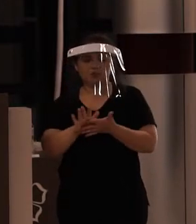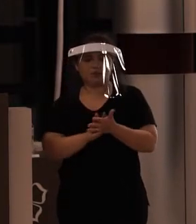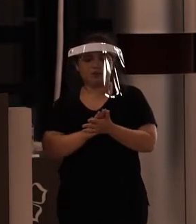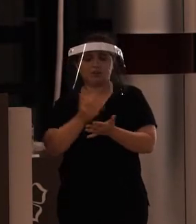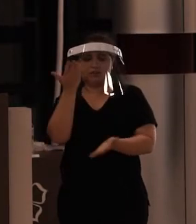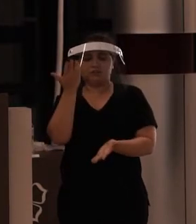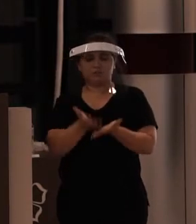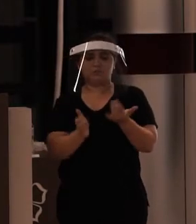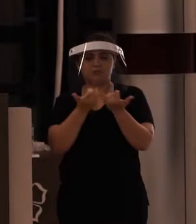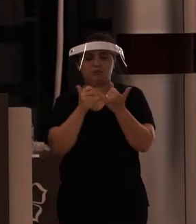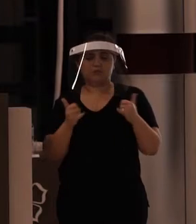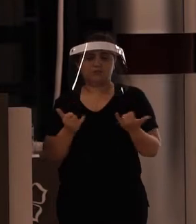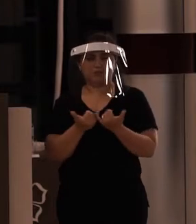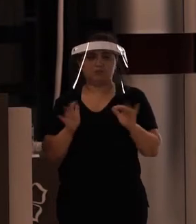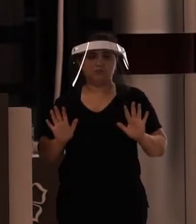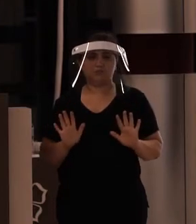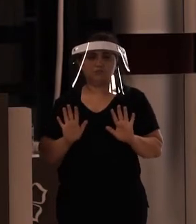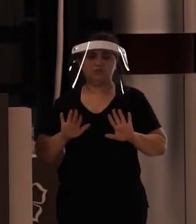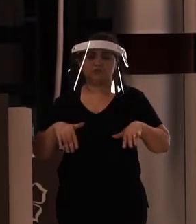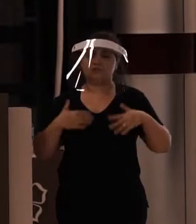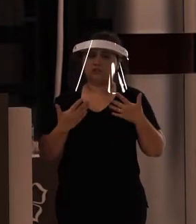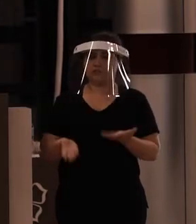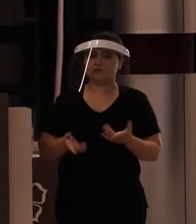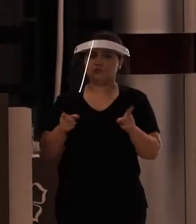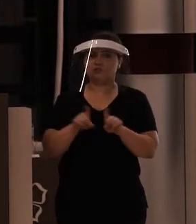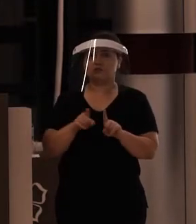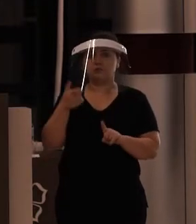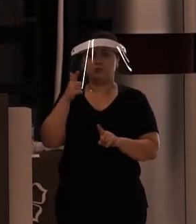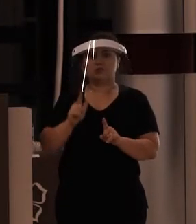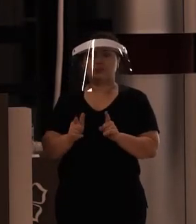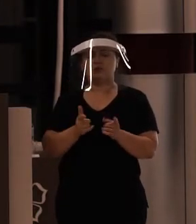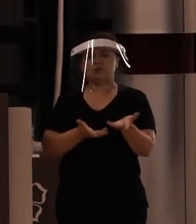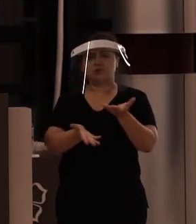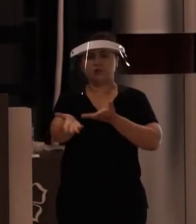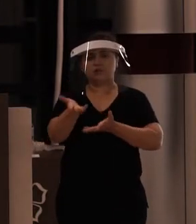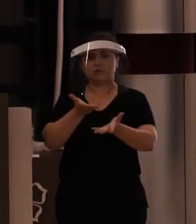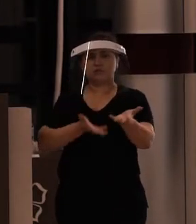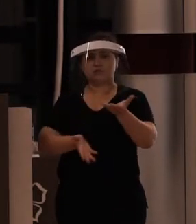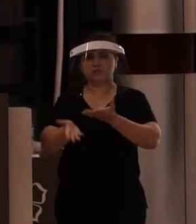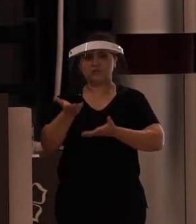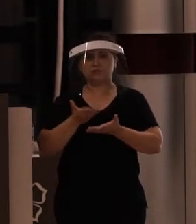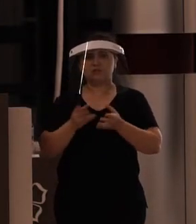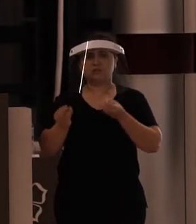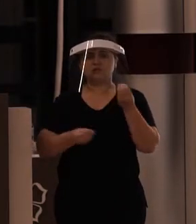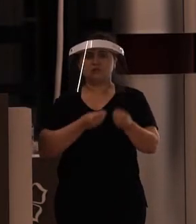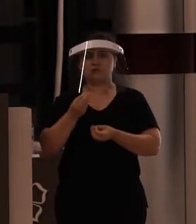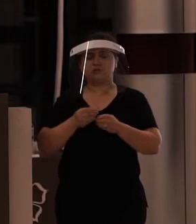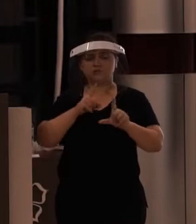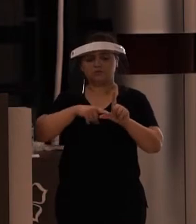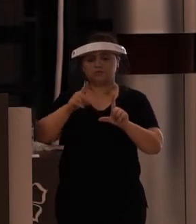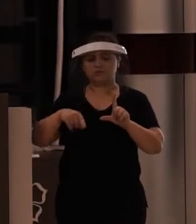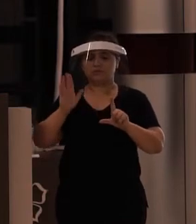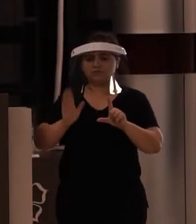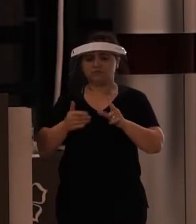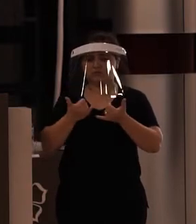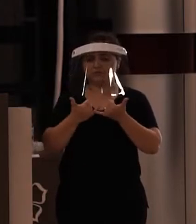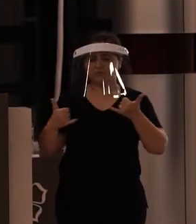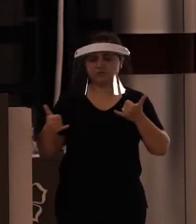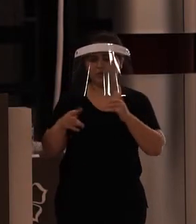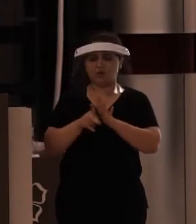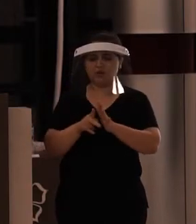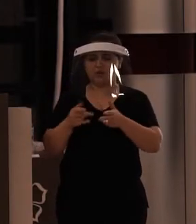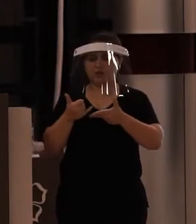sem rede elétrica, né? Então para linhas de transmissão, a câmara termográfica já é uma câmara